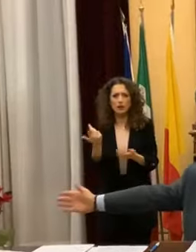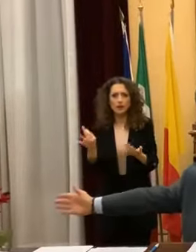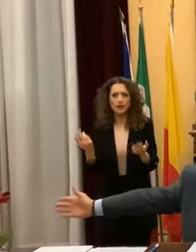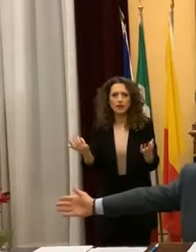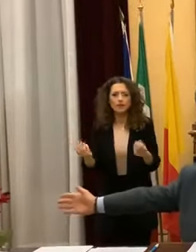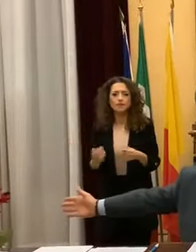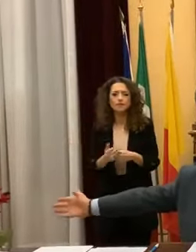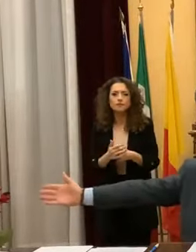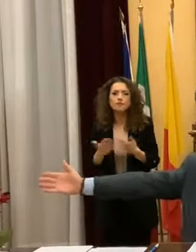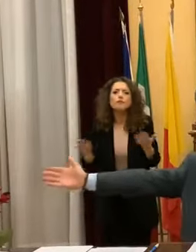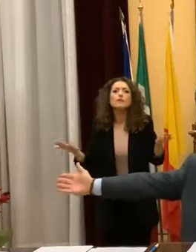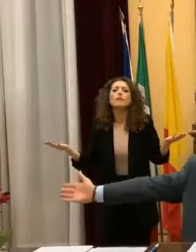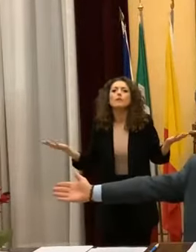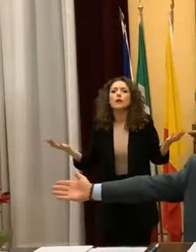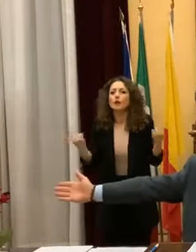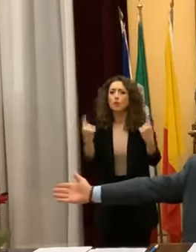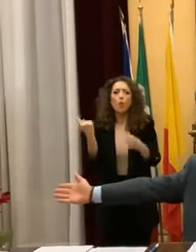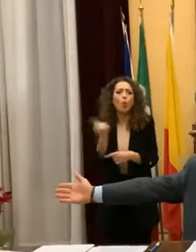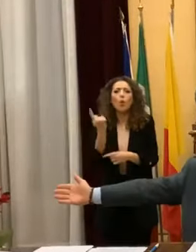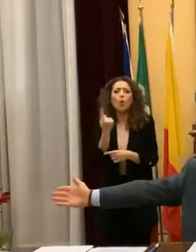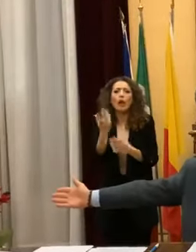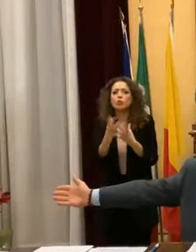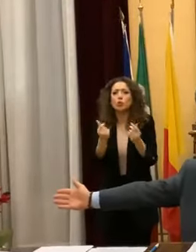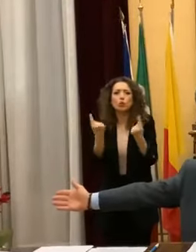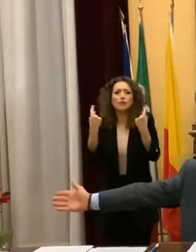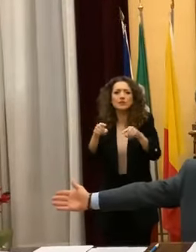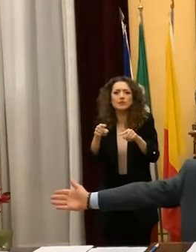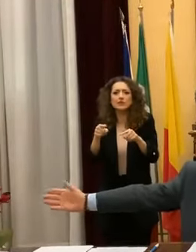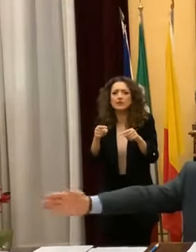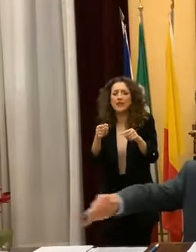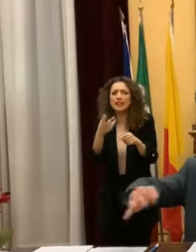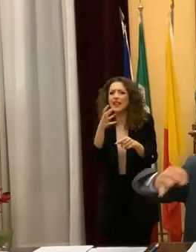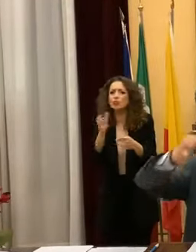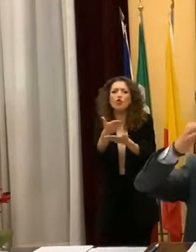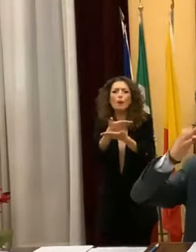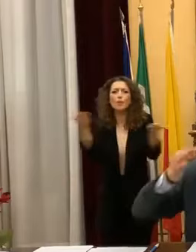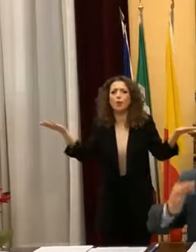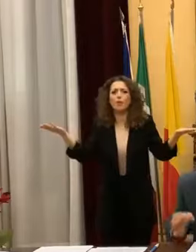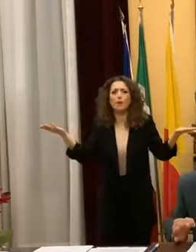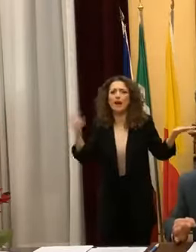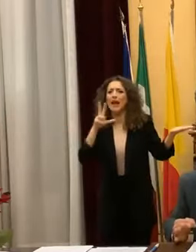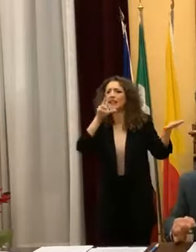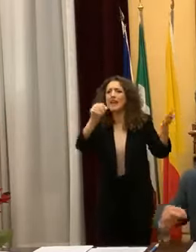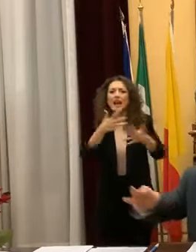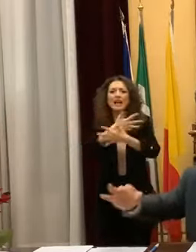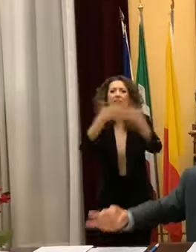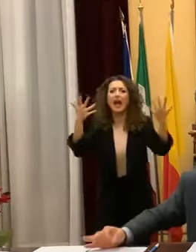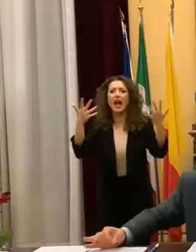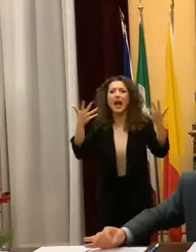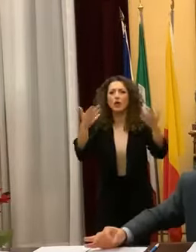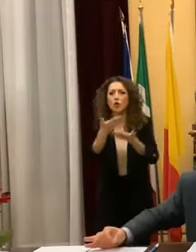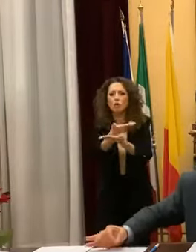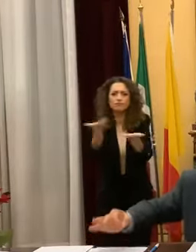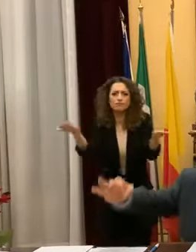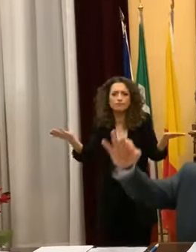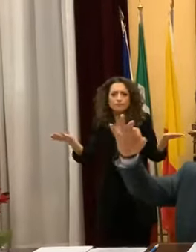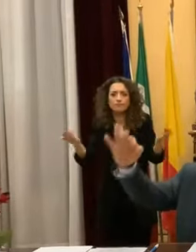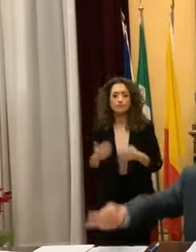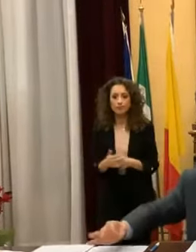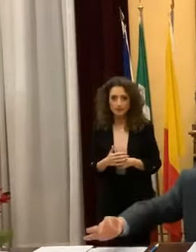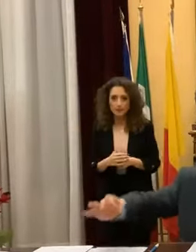male. Eh sì, a me quello mi è rimasto in quell'occasione, essere irriverente. E ora